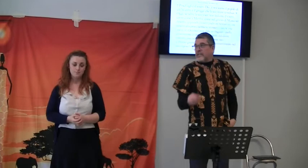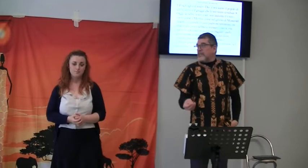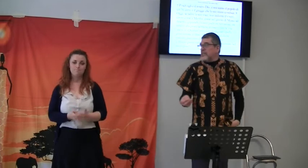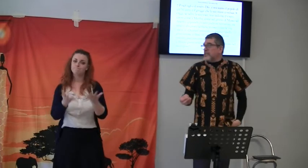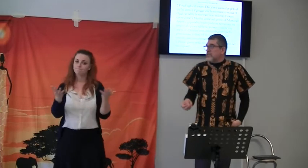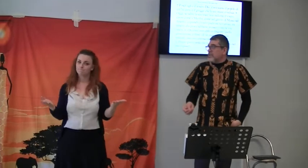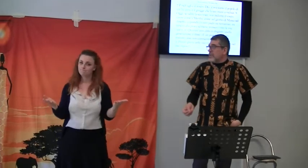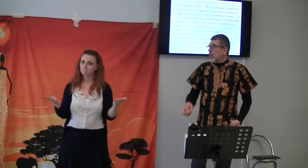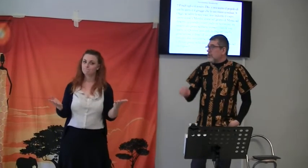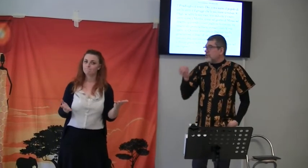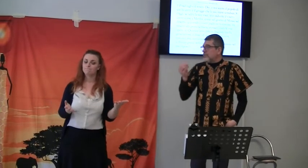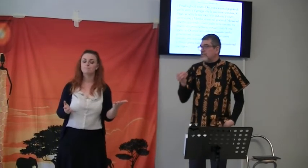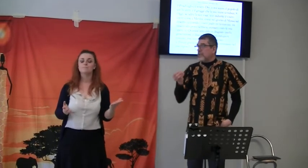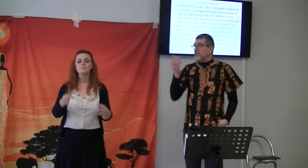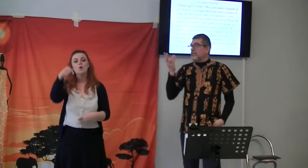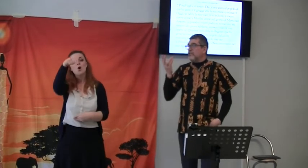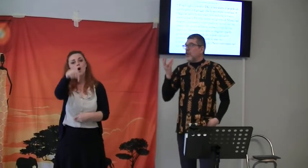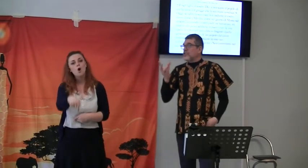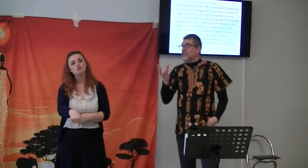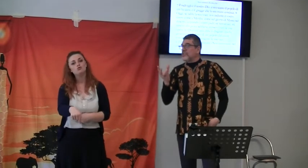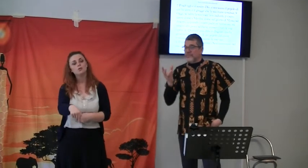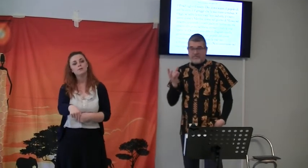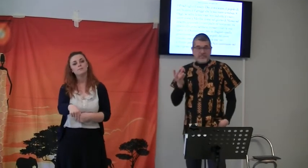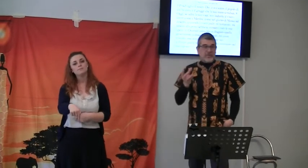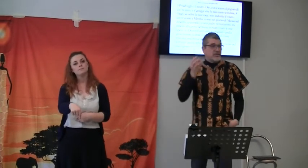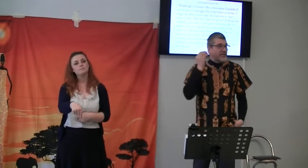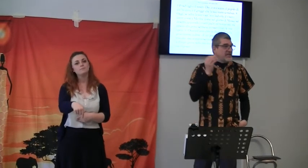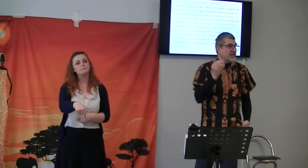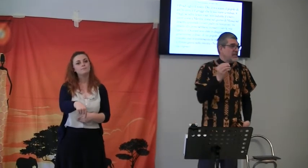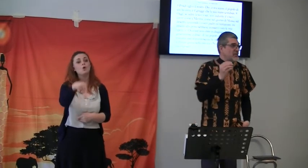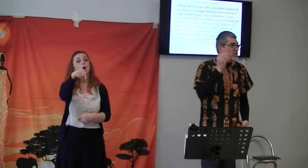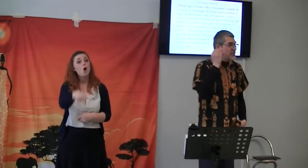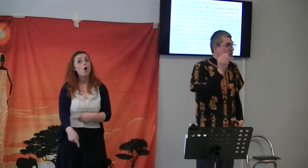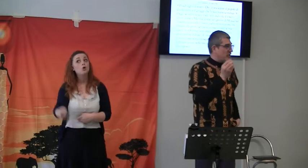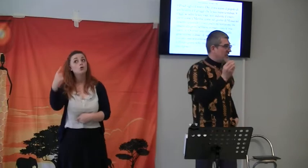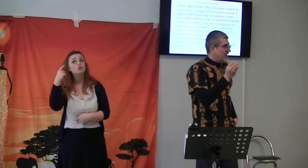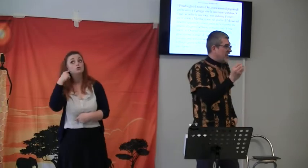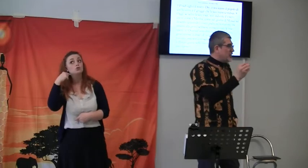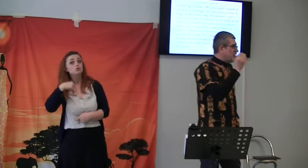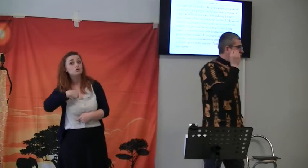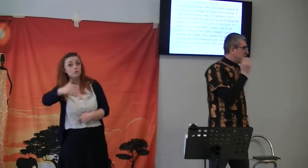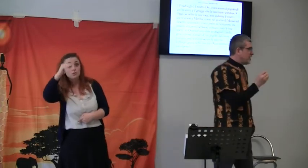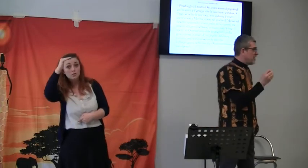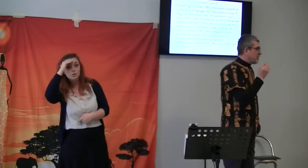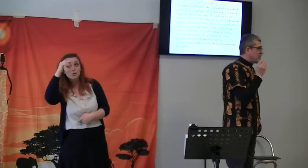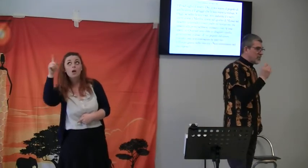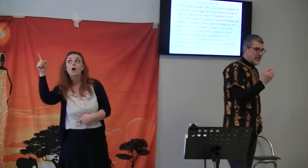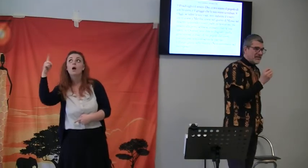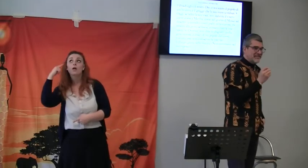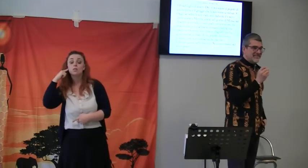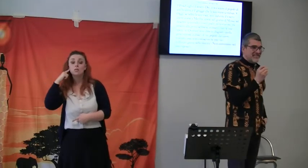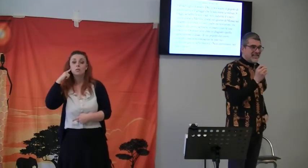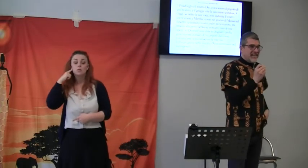Ecco il salmista che dice, oggi, ecco l'invito, oggi se udite la sua voce, non indurite il vostro